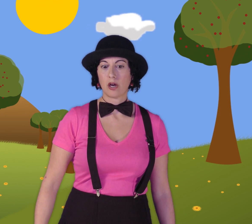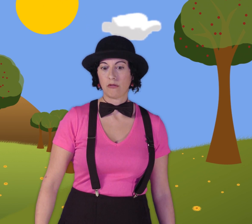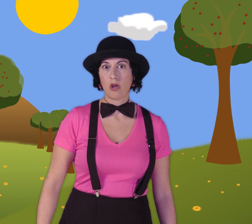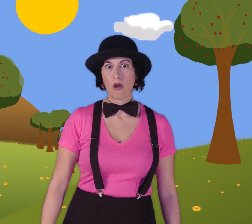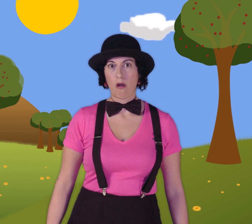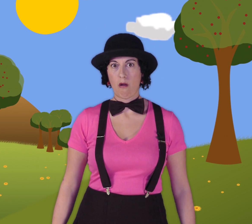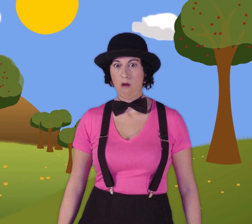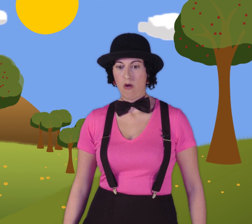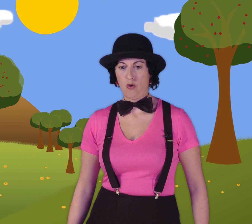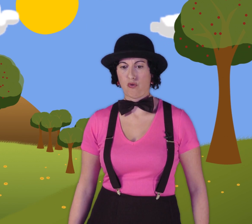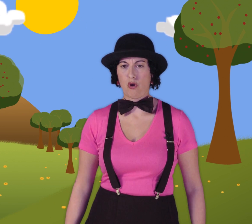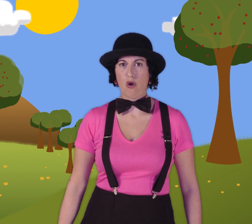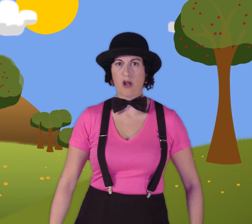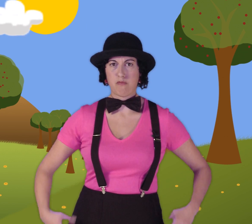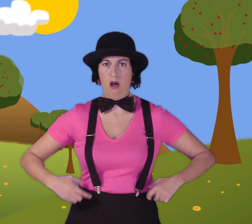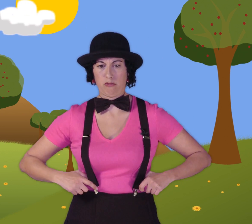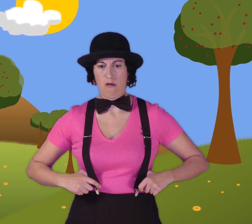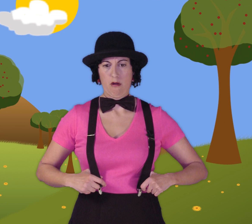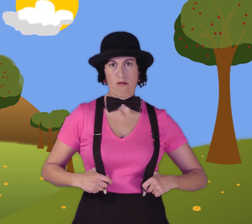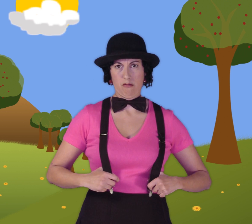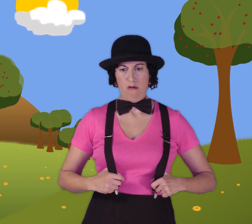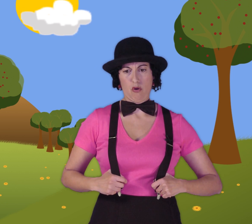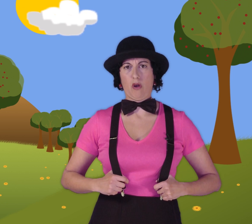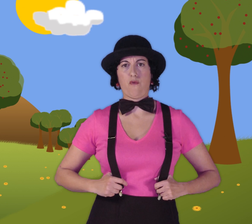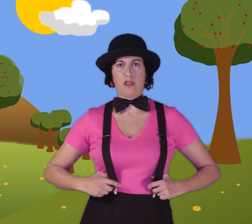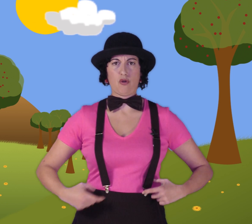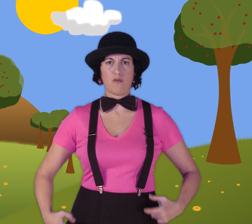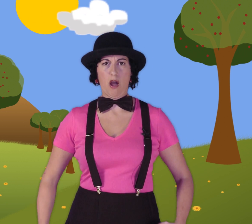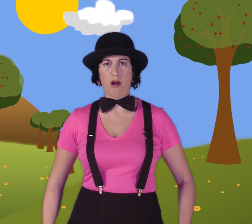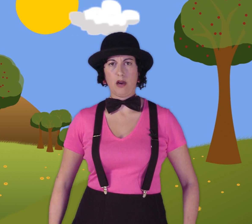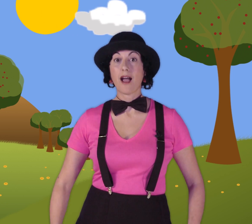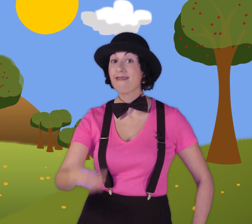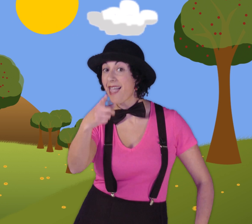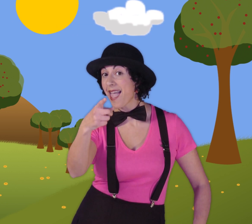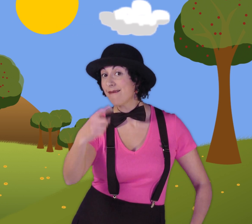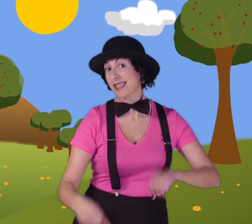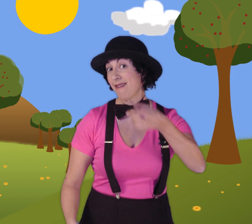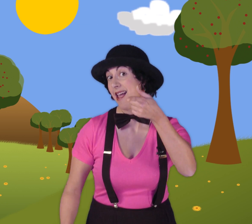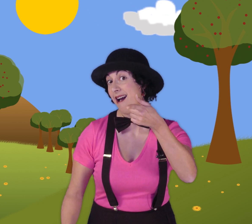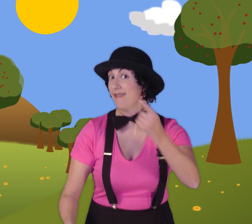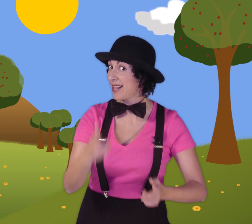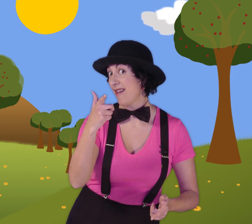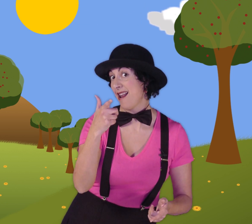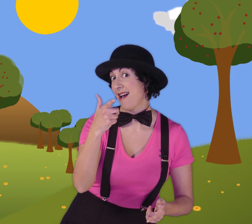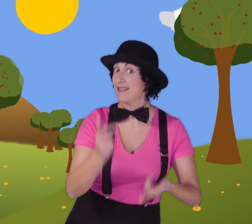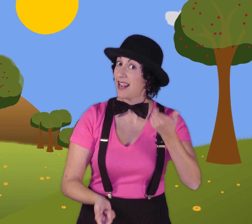gigante... Dijo, sí, soy capaz. Yo soy fuerte y soy muy ágil. A ver, muéstramelo, muéstramelo,